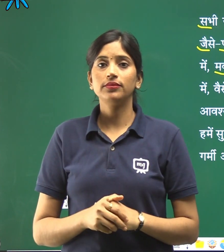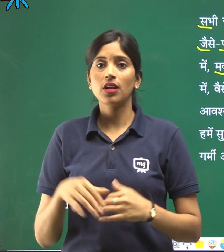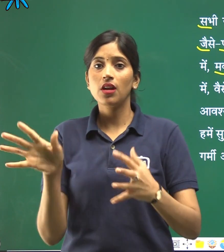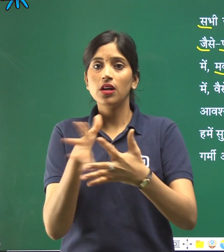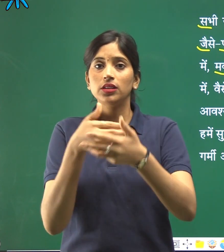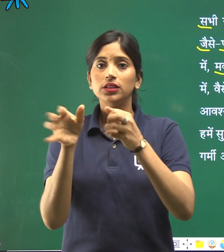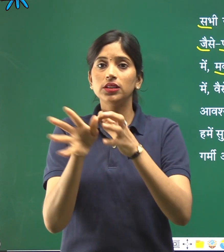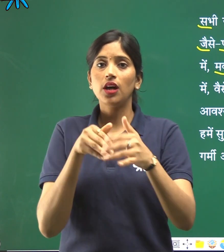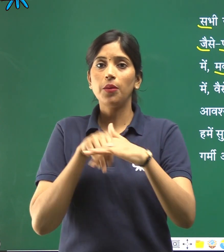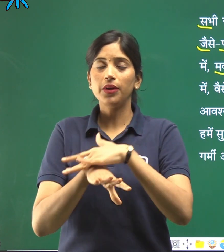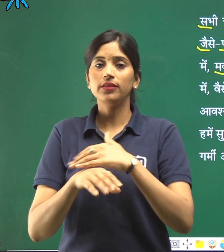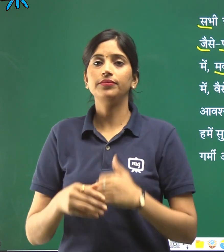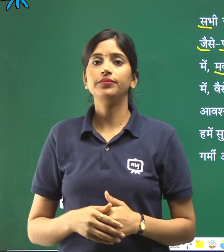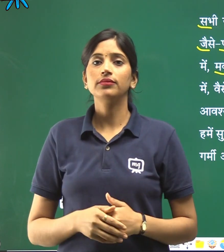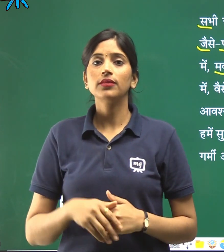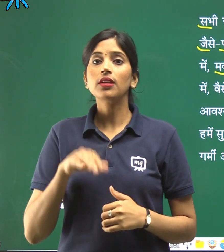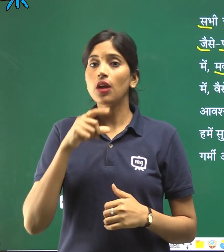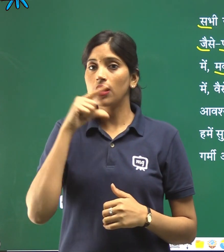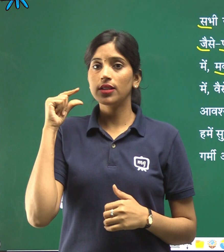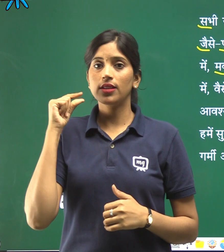जाल में तथा